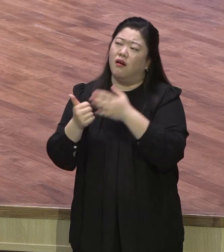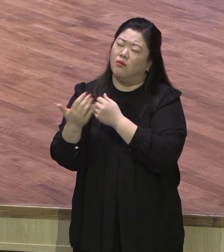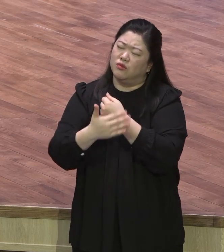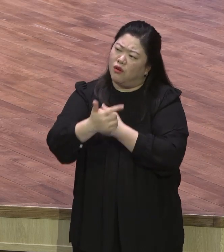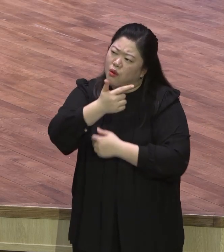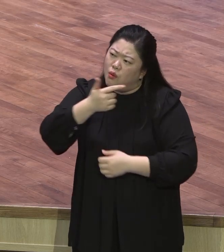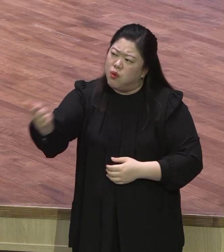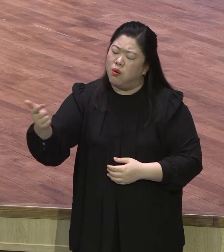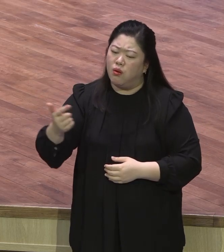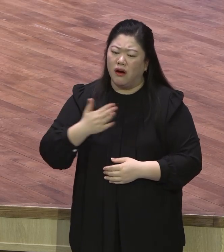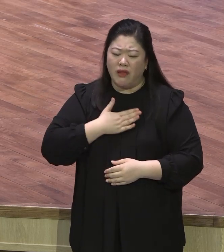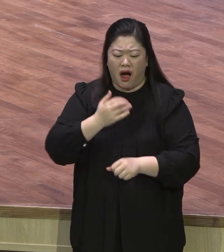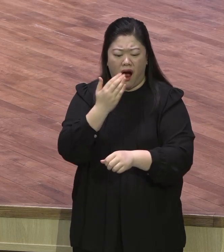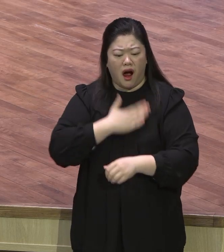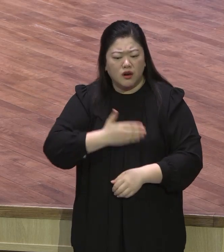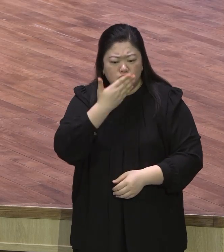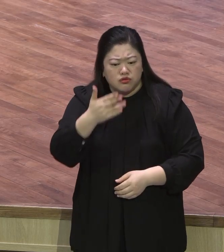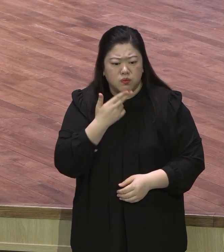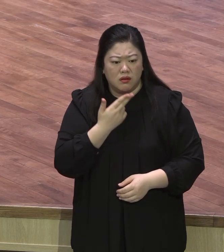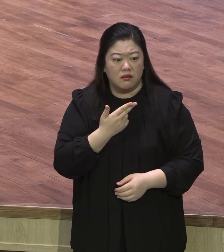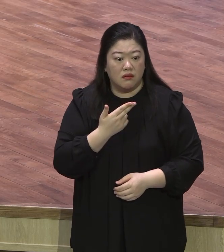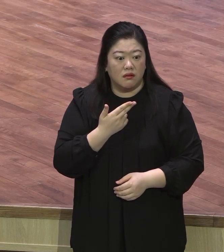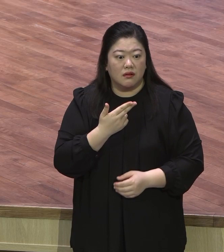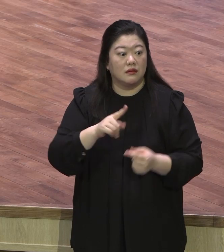주었는지 난 알 수가 없구나.